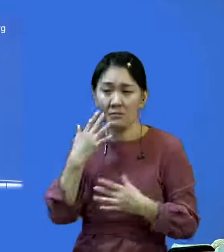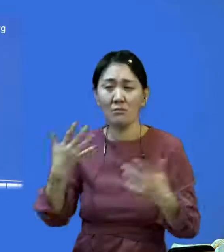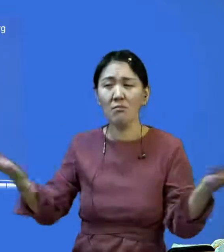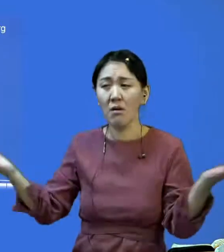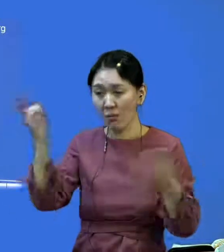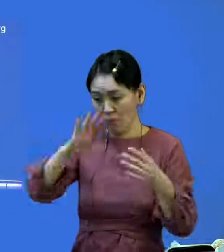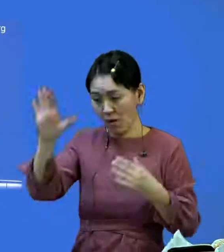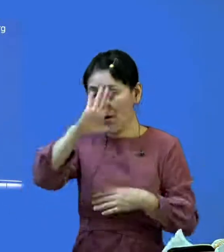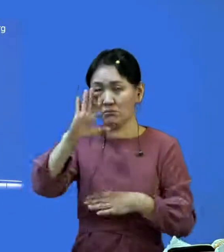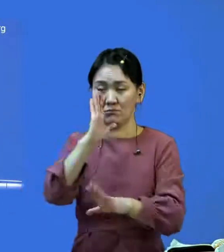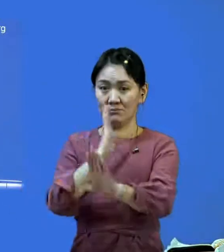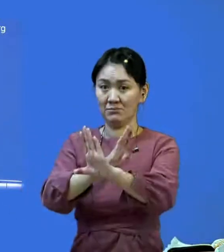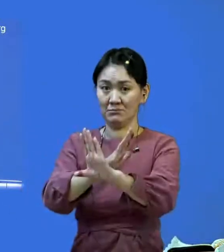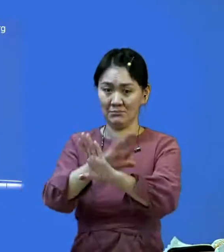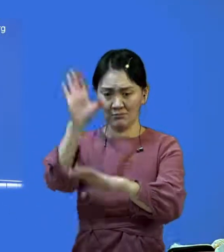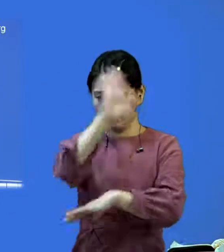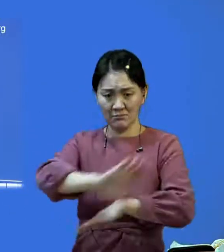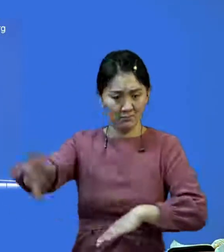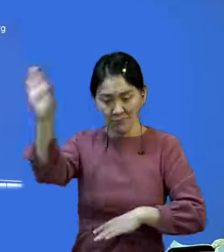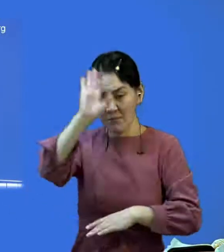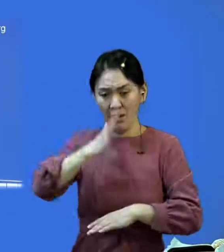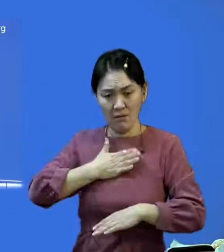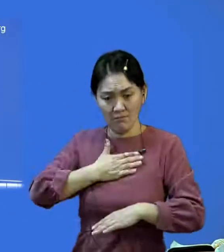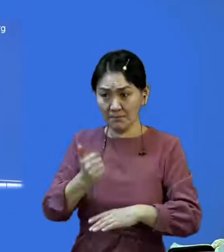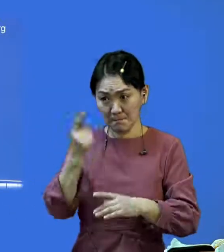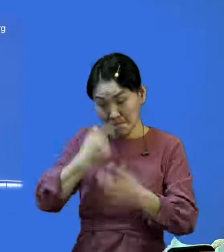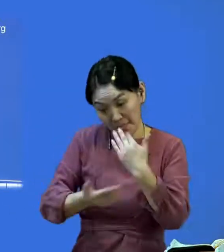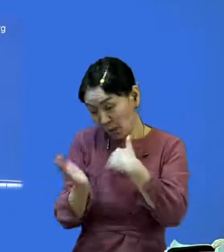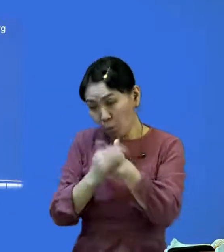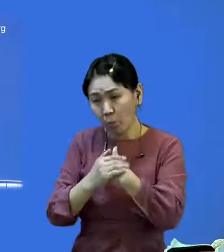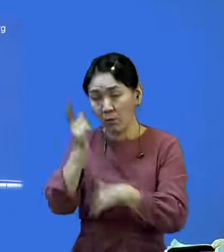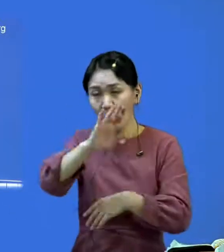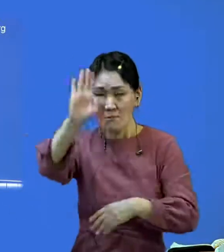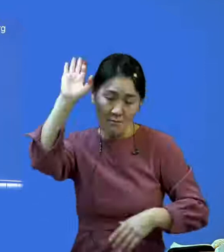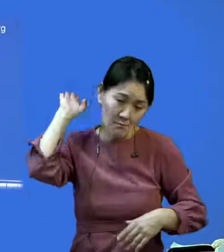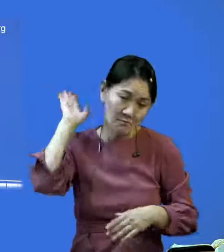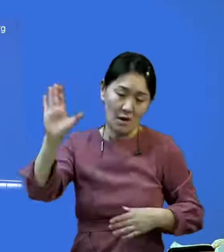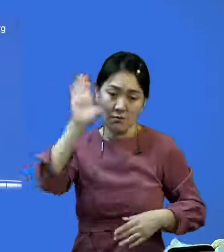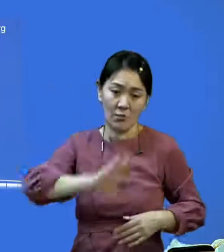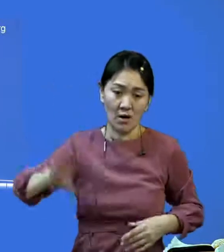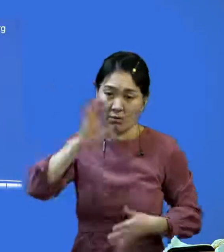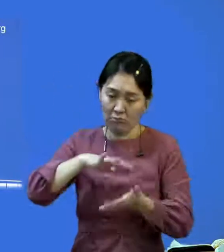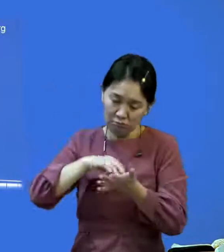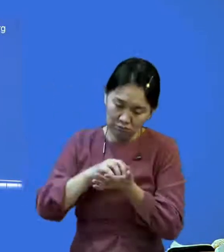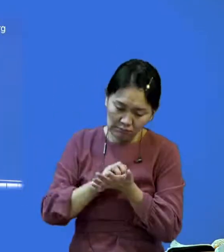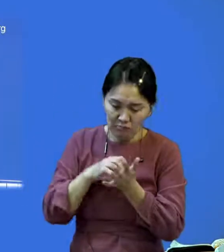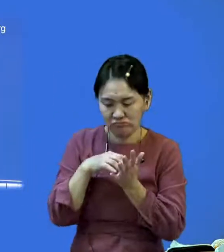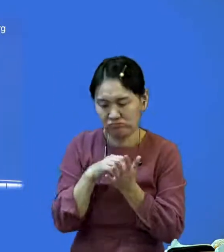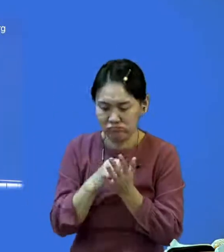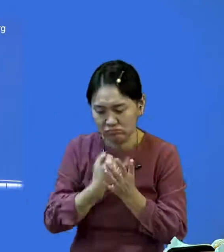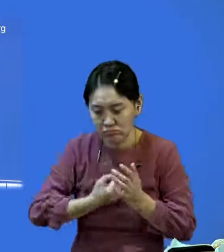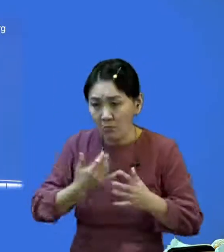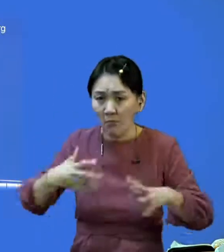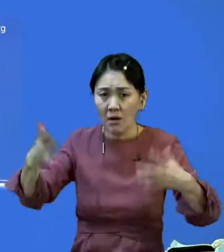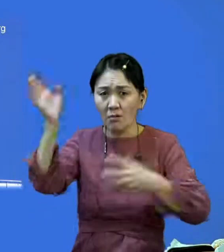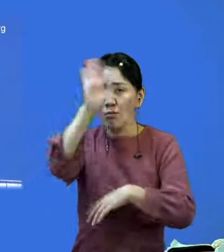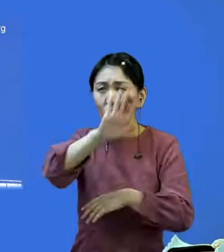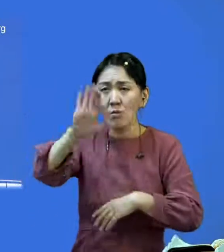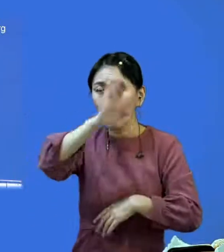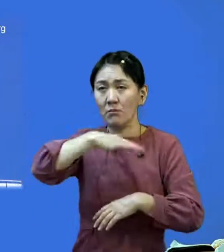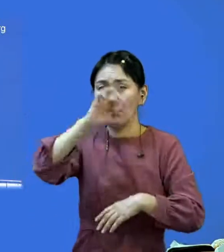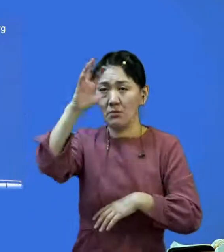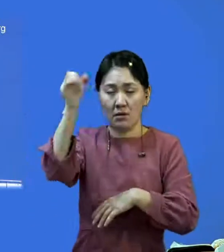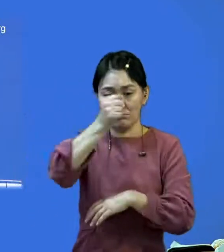өгчихсэн байна. Мөнхийн амь байна. Үхдэггүй амийг хилээд байна. Мөхдөггүй, сүрдэггүй мөнх амийг олоод авчихсан